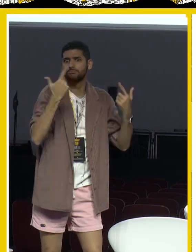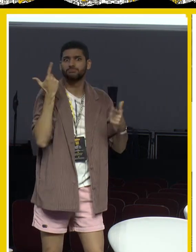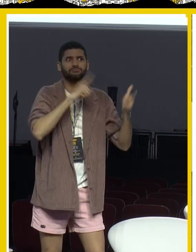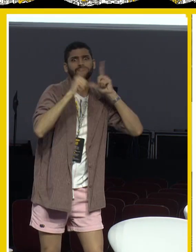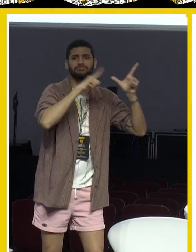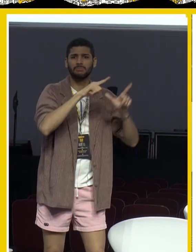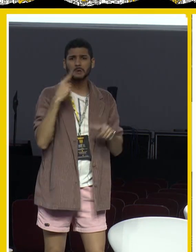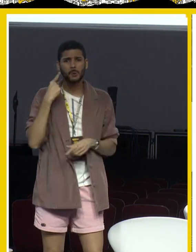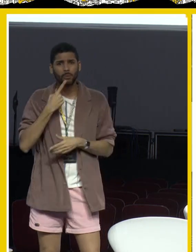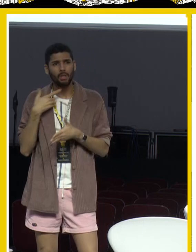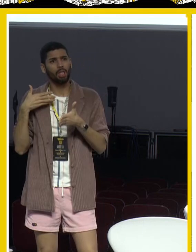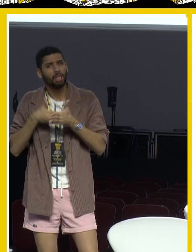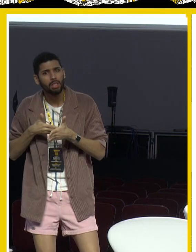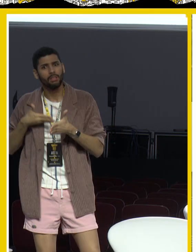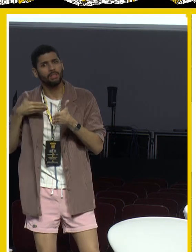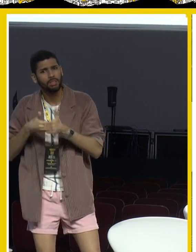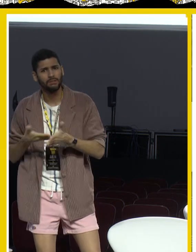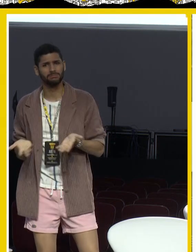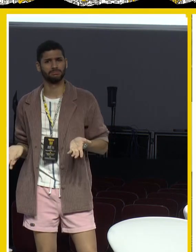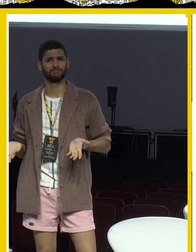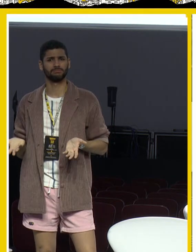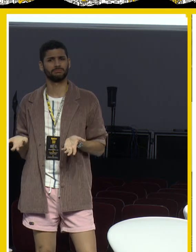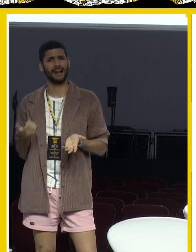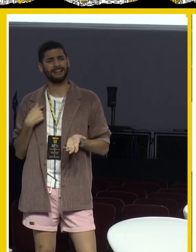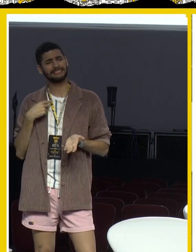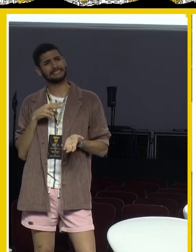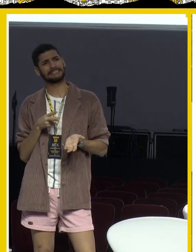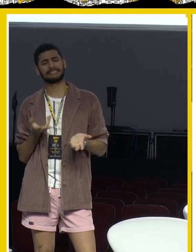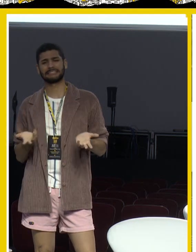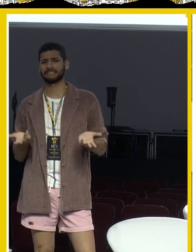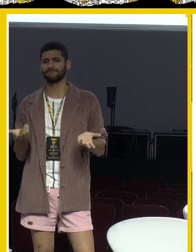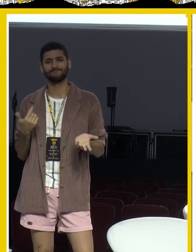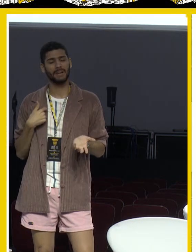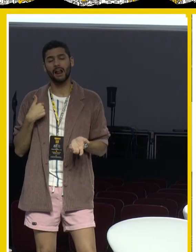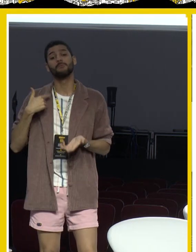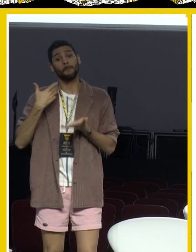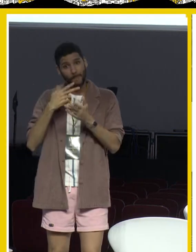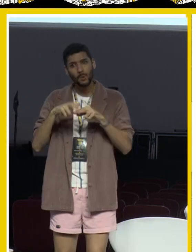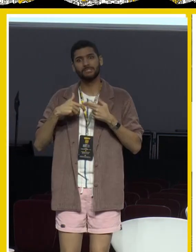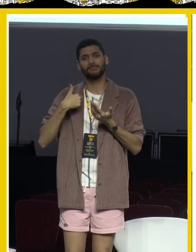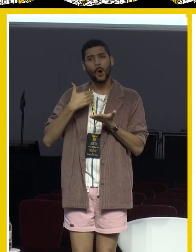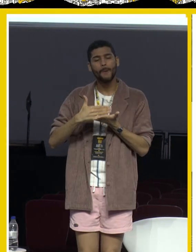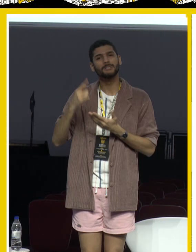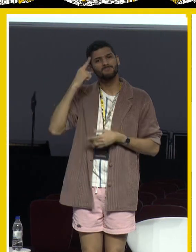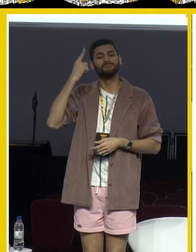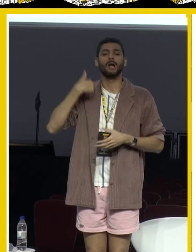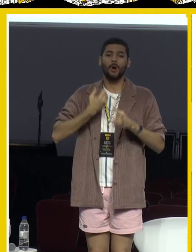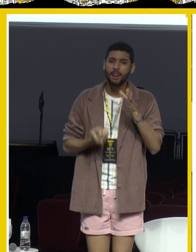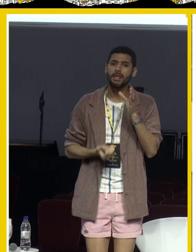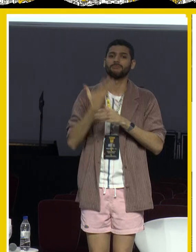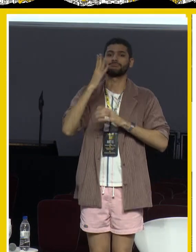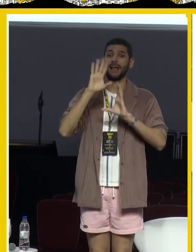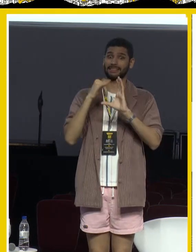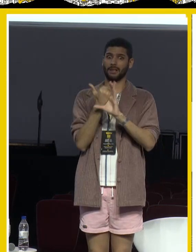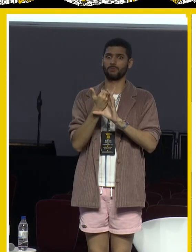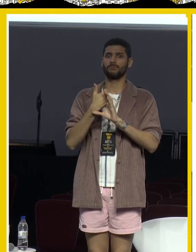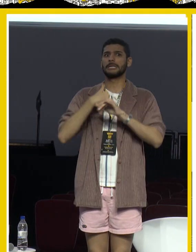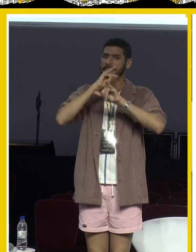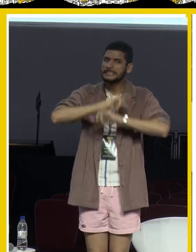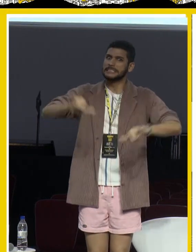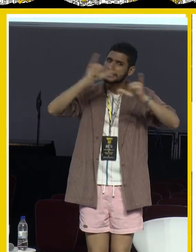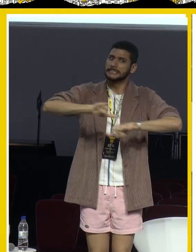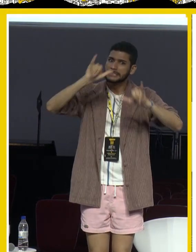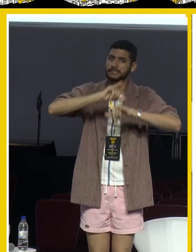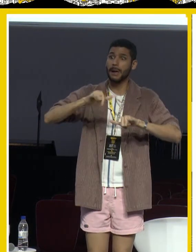todos devo desenvolviam todos os recursos e os surdos naquela mesma limitação e aquilo começou a me indignar e aí eu falei não vou